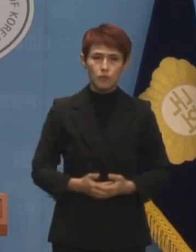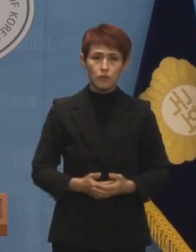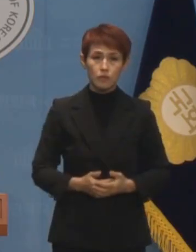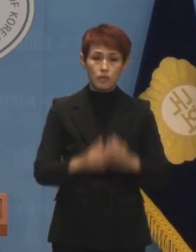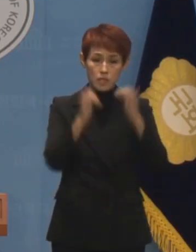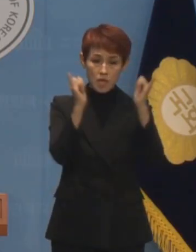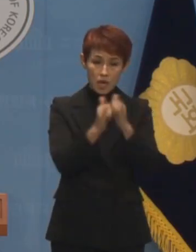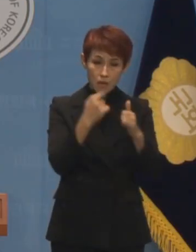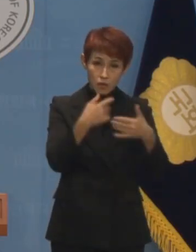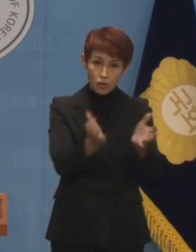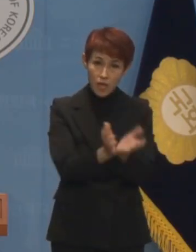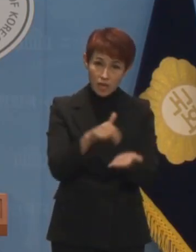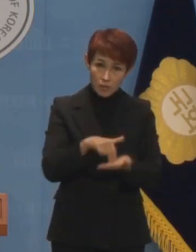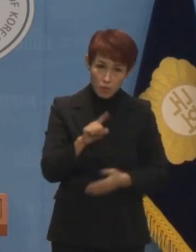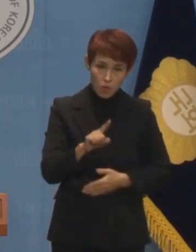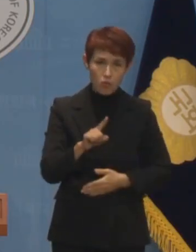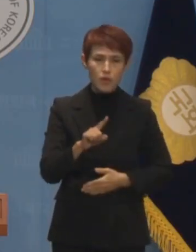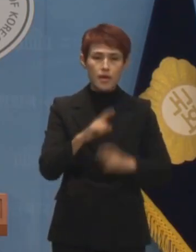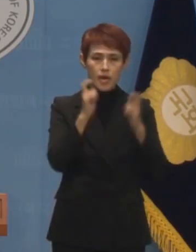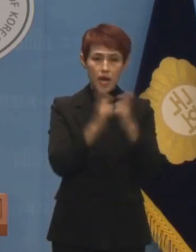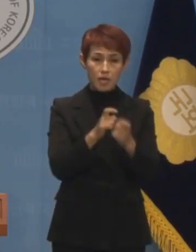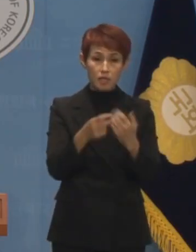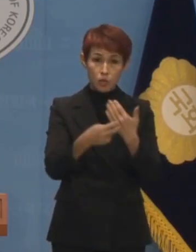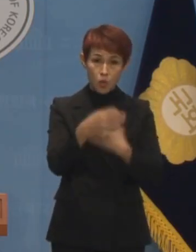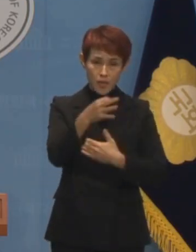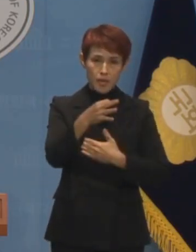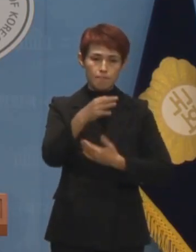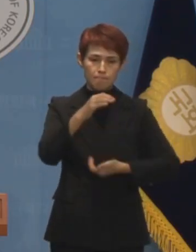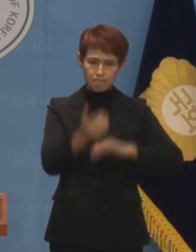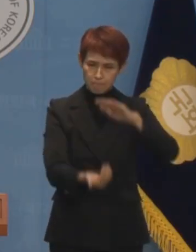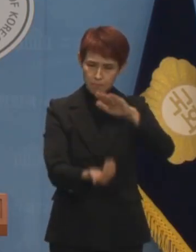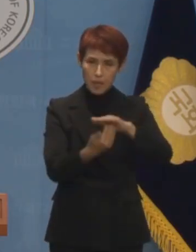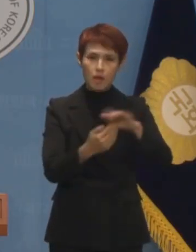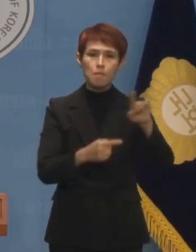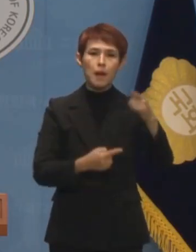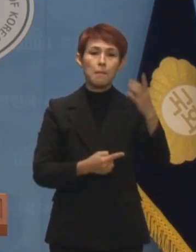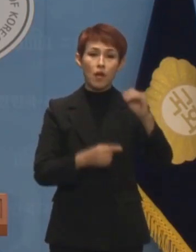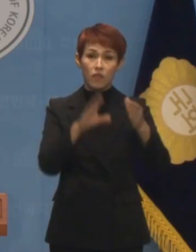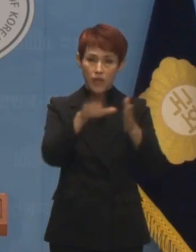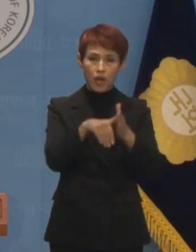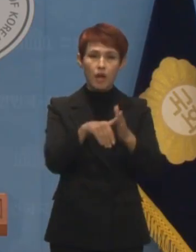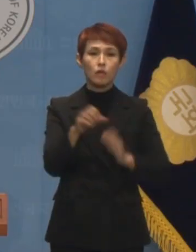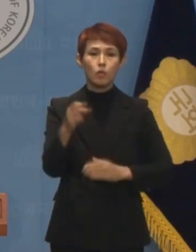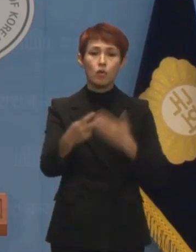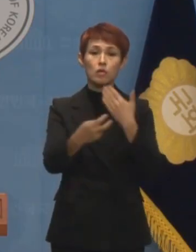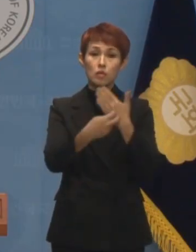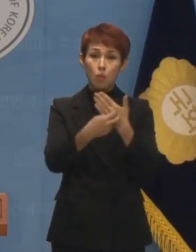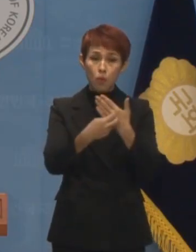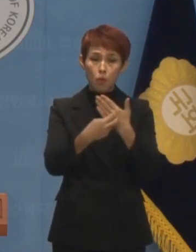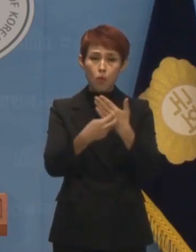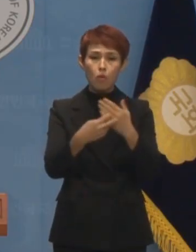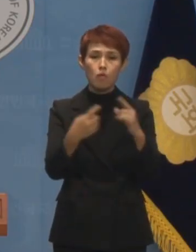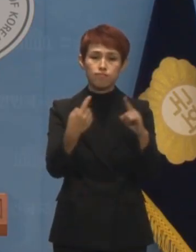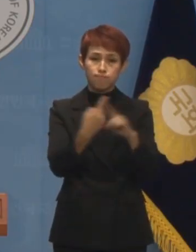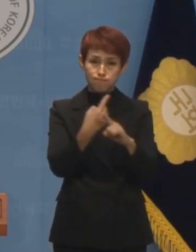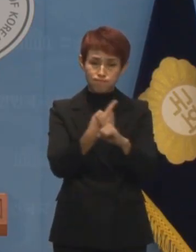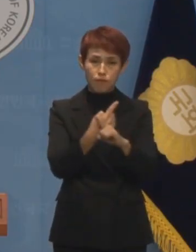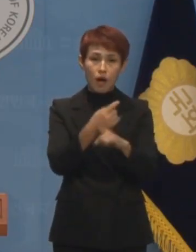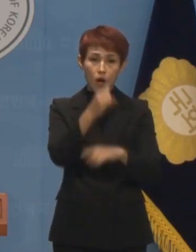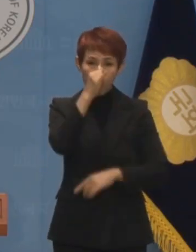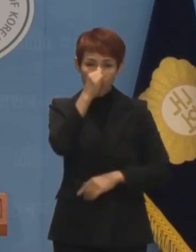사회민주당은 개인 의료비 부담 100만 원 상한제와 더불어 무상의료 시대를 열겠습니다. 건강